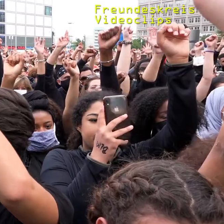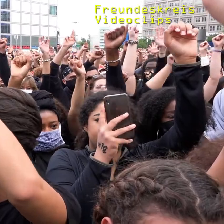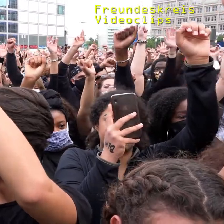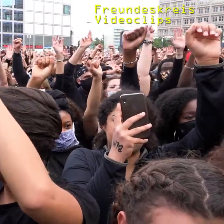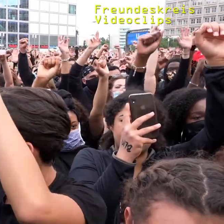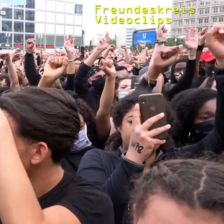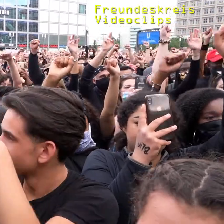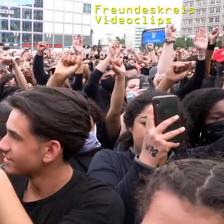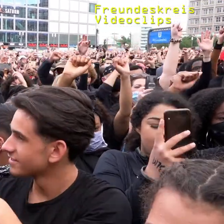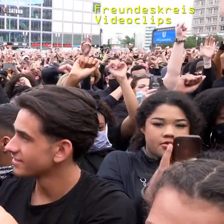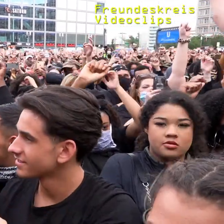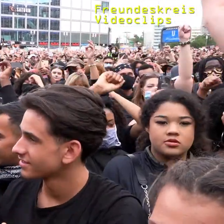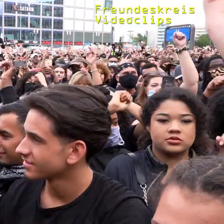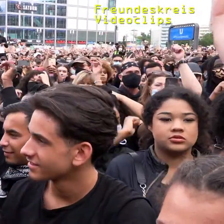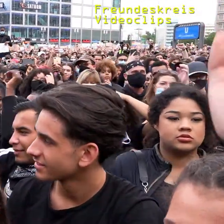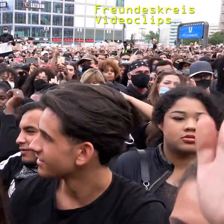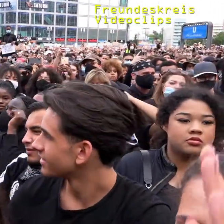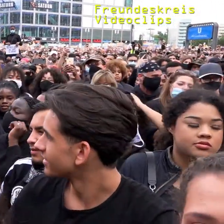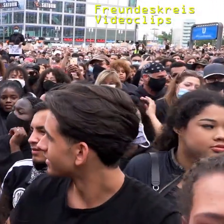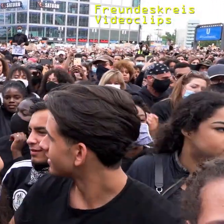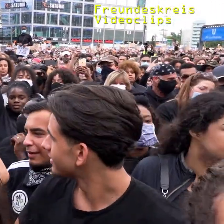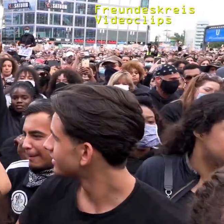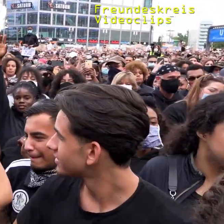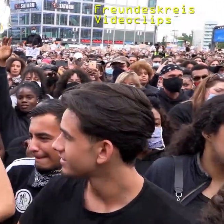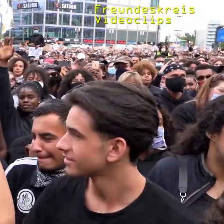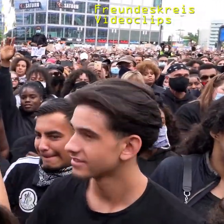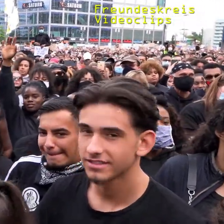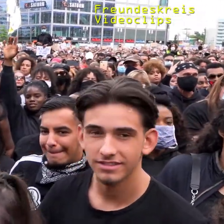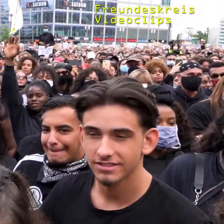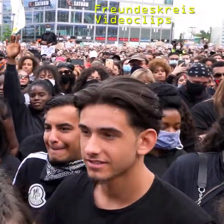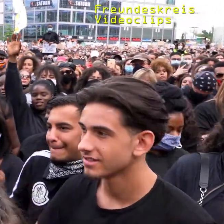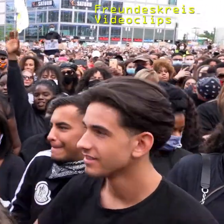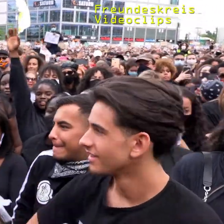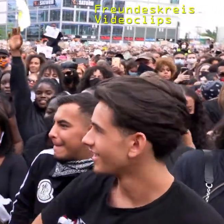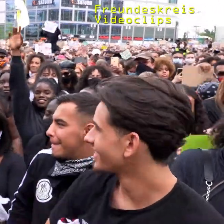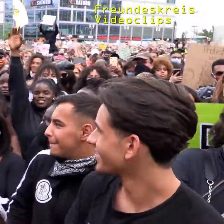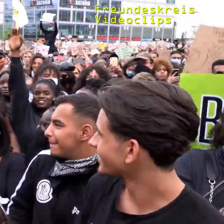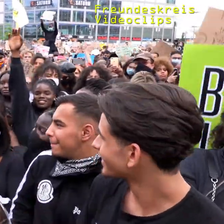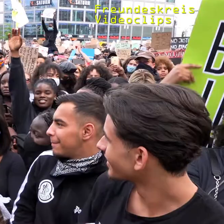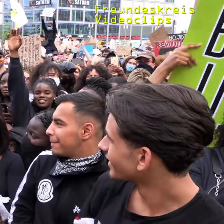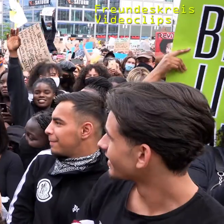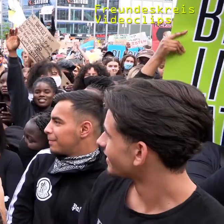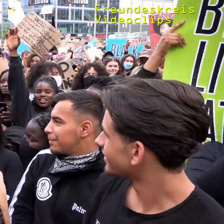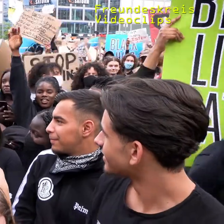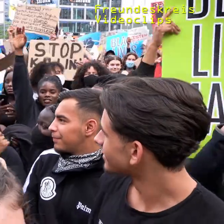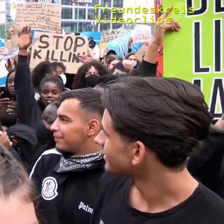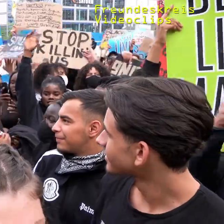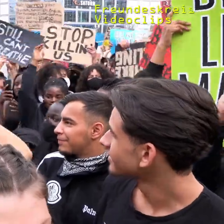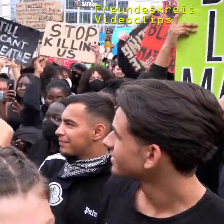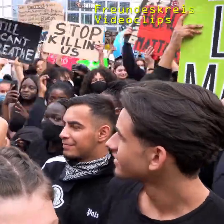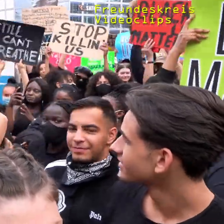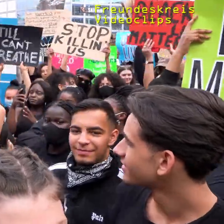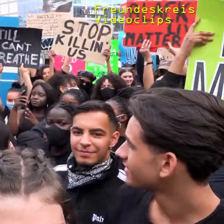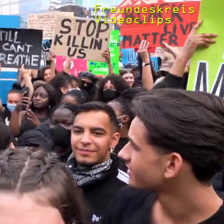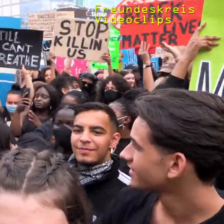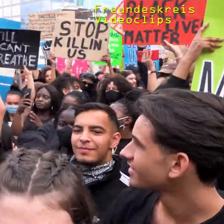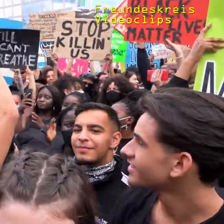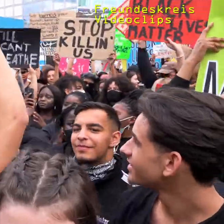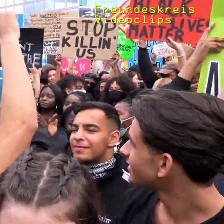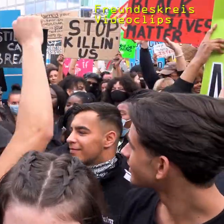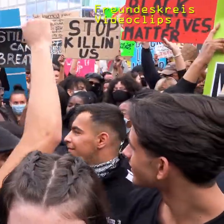Okay, krass, krass. Und jetzt bitte alle Schilder wieder hoch. Wir müssen sie sehen. Wir müssen sie einfach sehen.